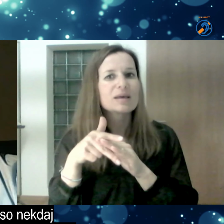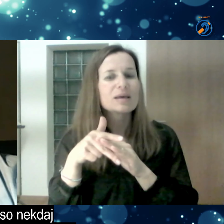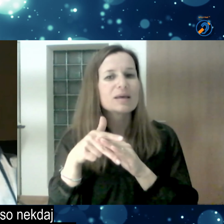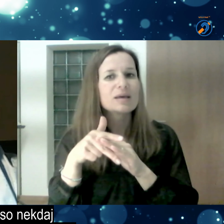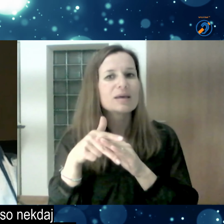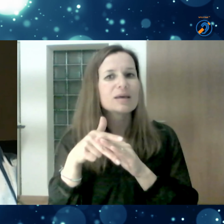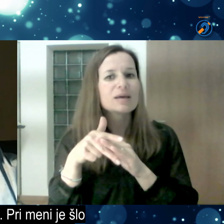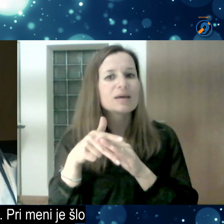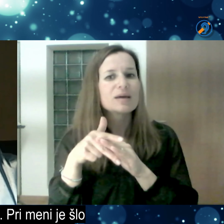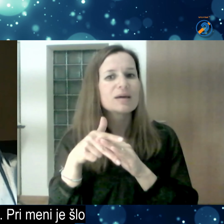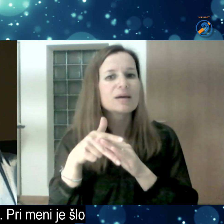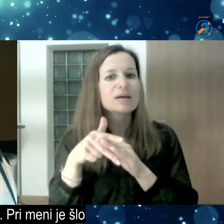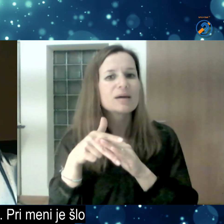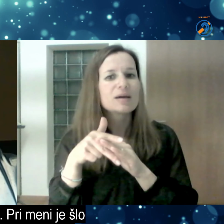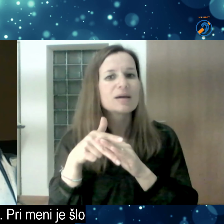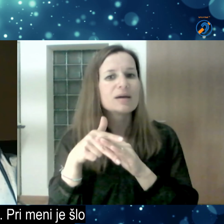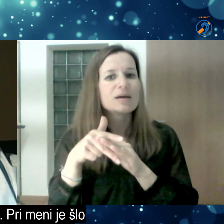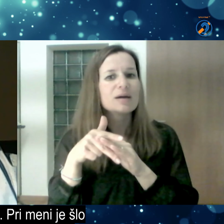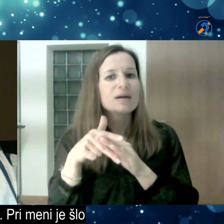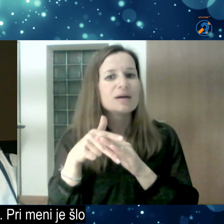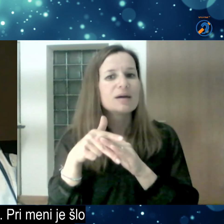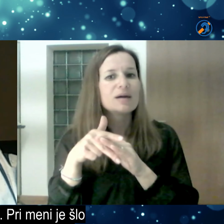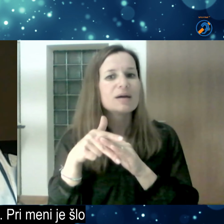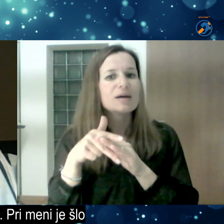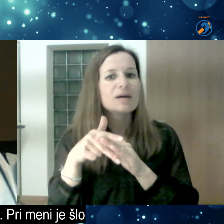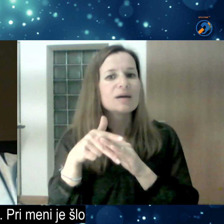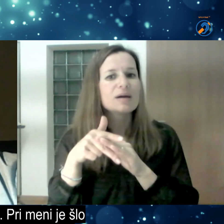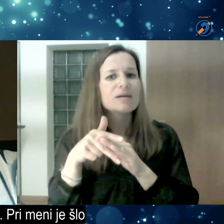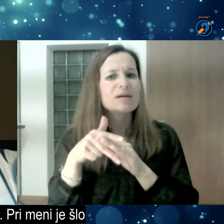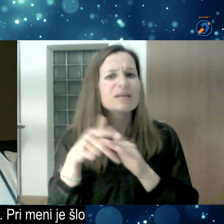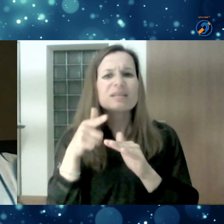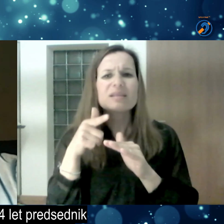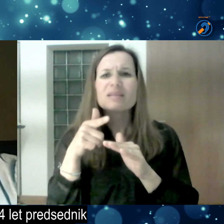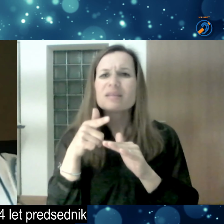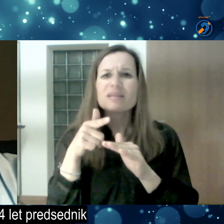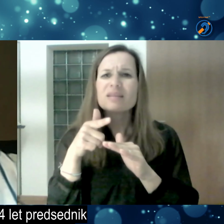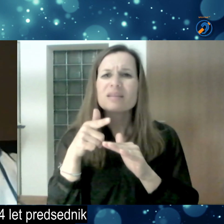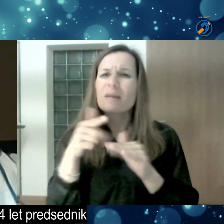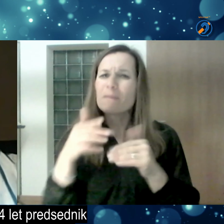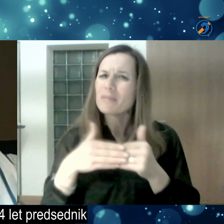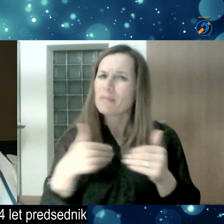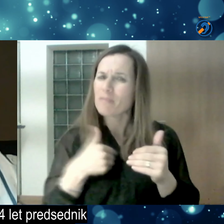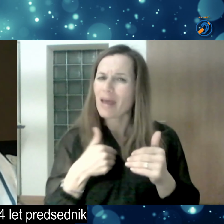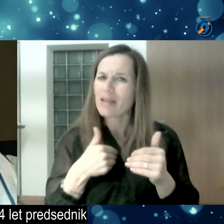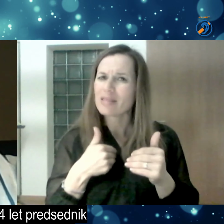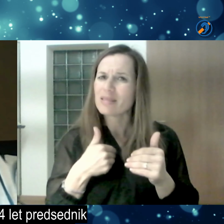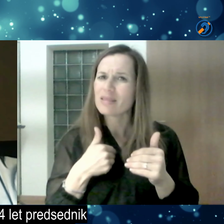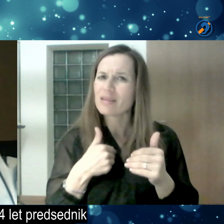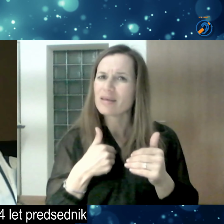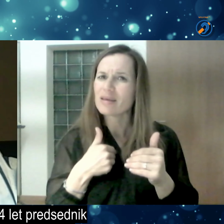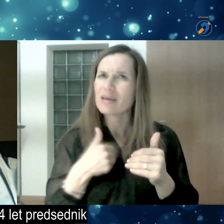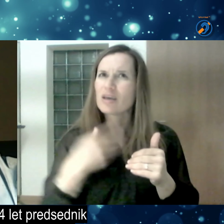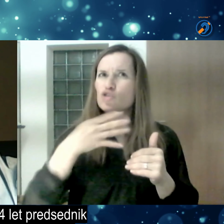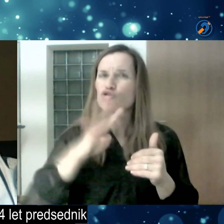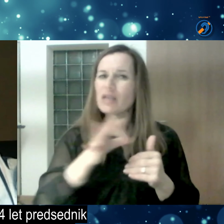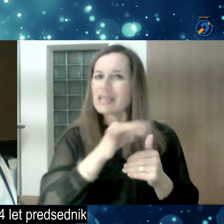spremljali. Zagotovo. No, pri meni je pa šlo še za nekaj drugega. Sem že po sili razmer 14 let